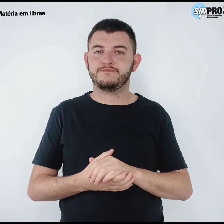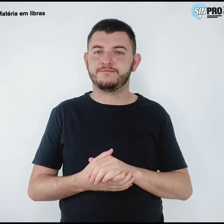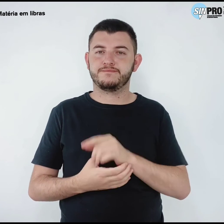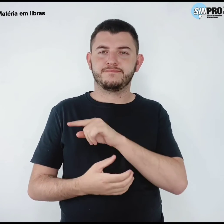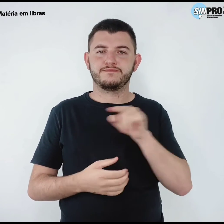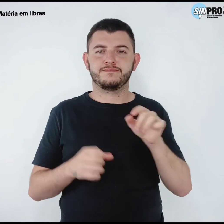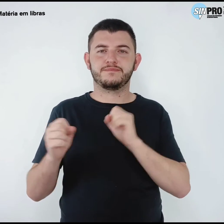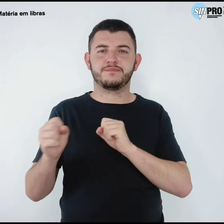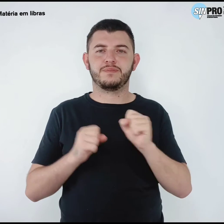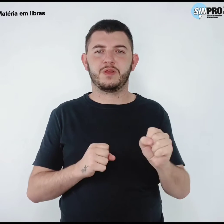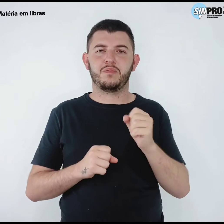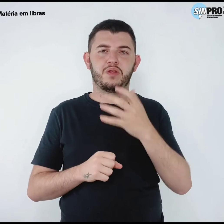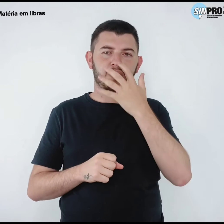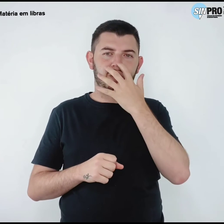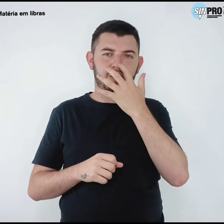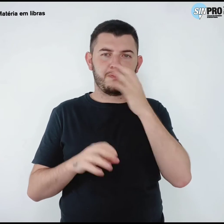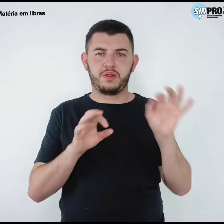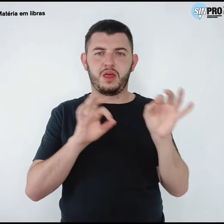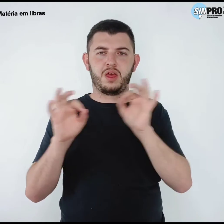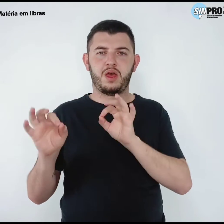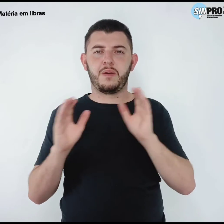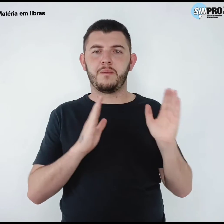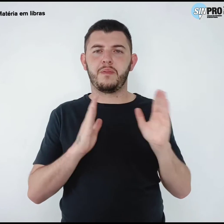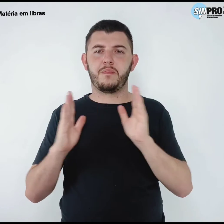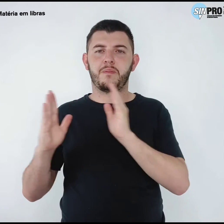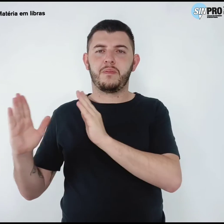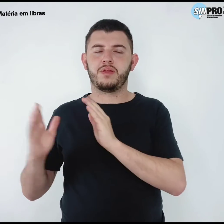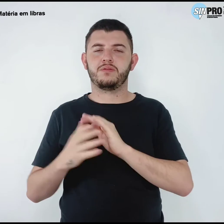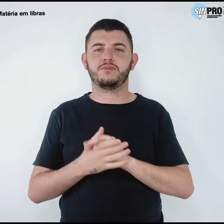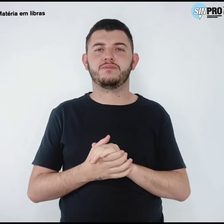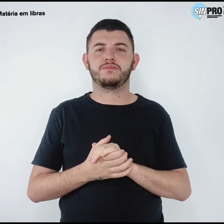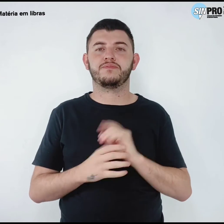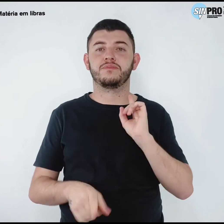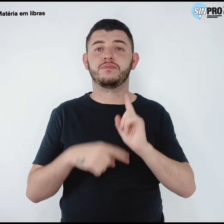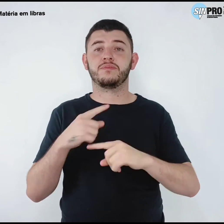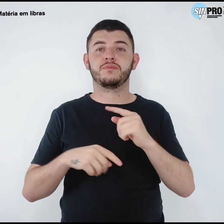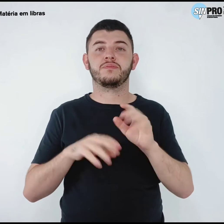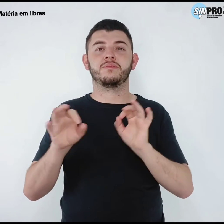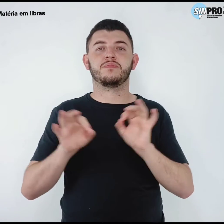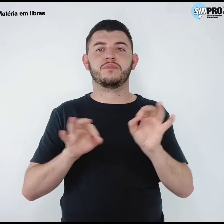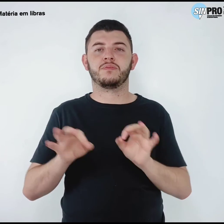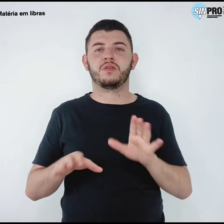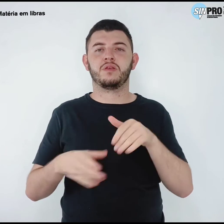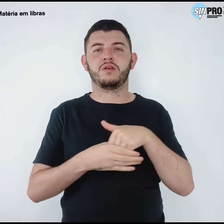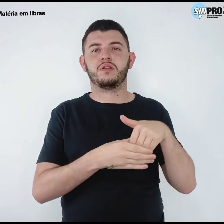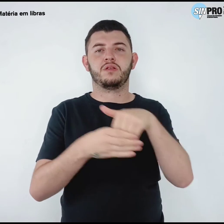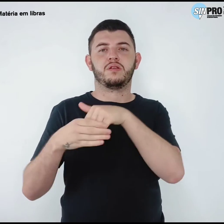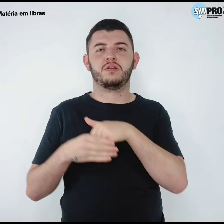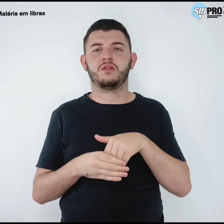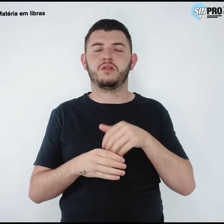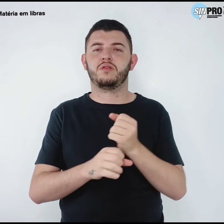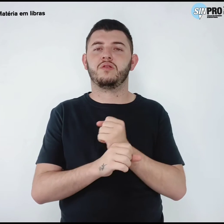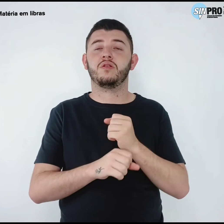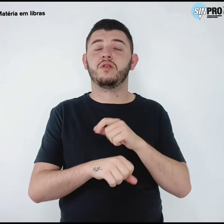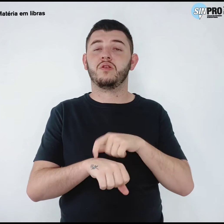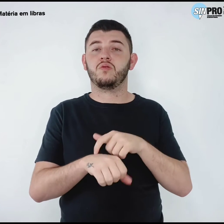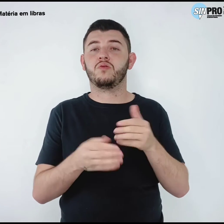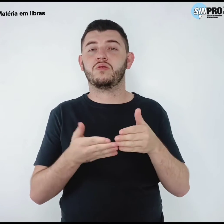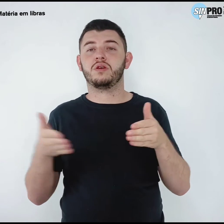Confira o passo a passo abaixo. Após a realização da eleição durante a